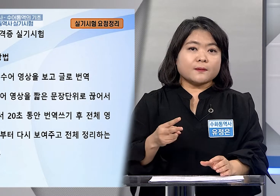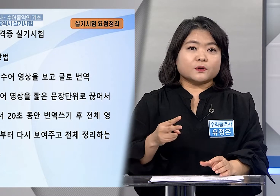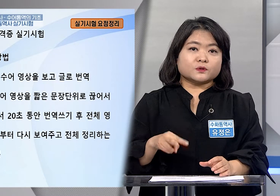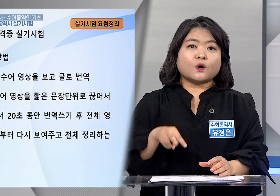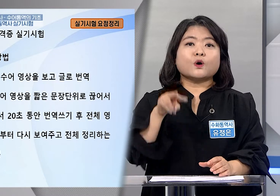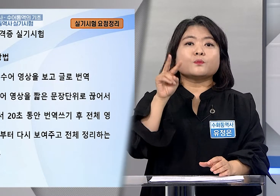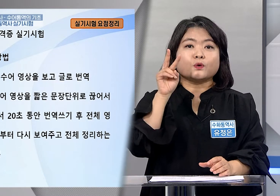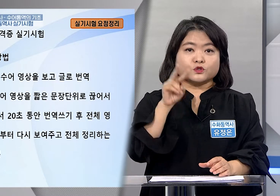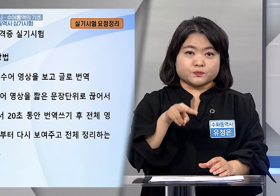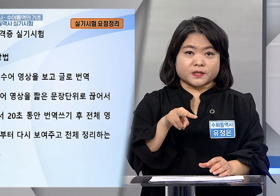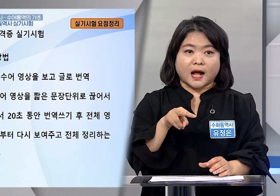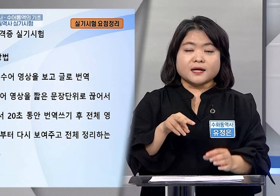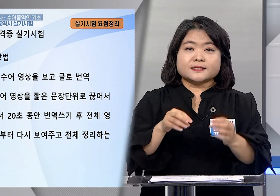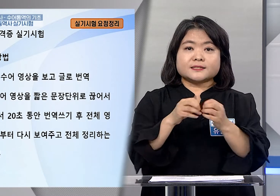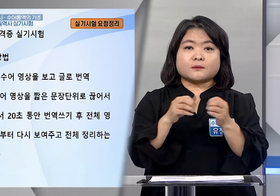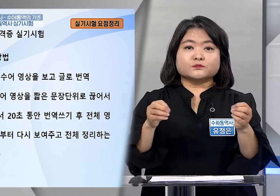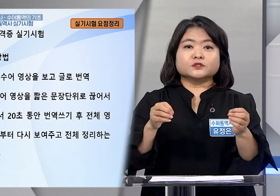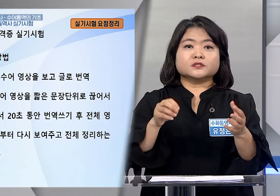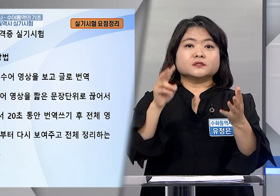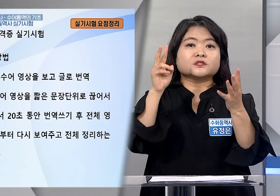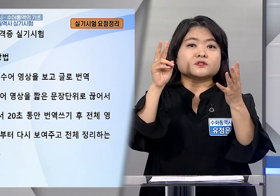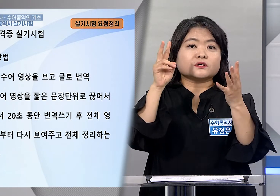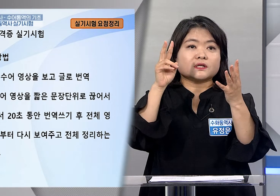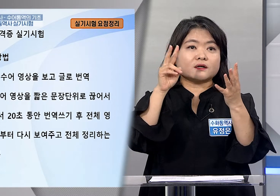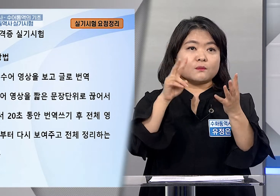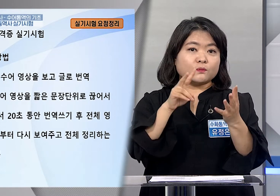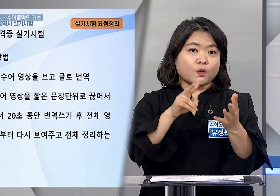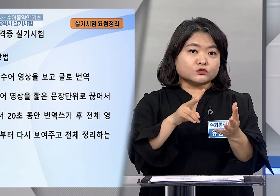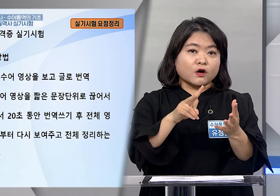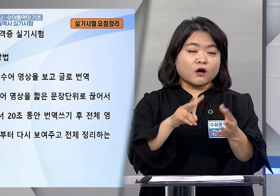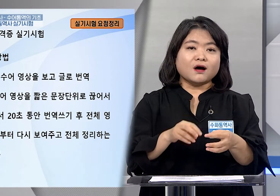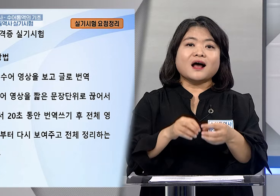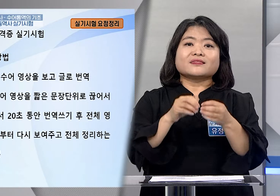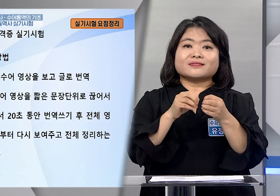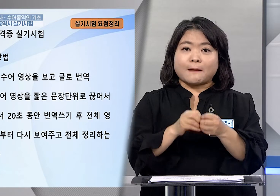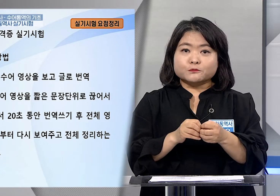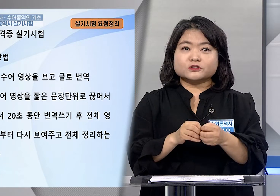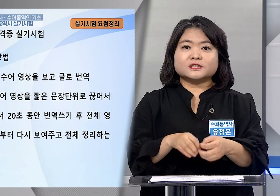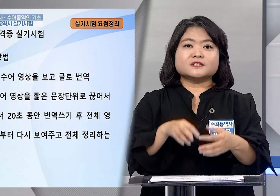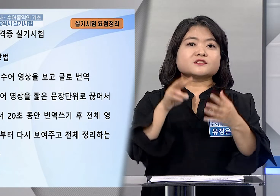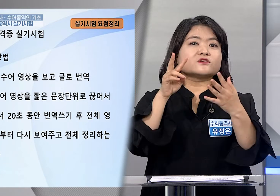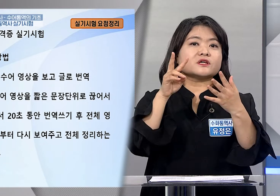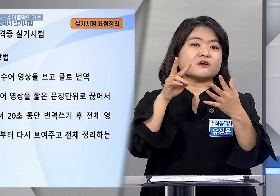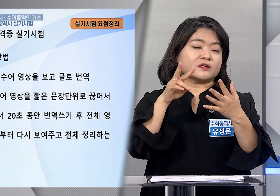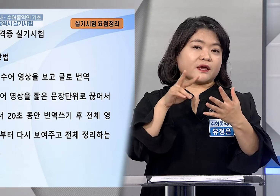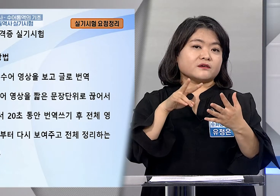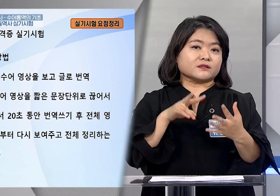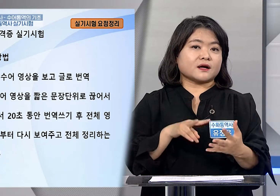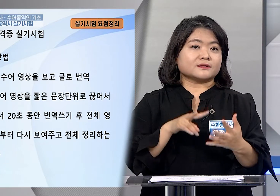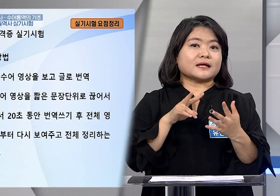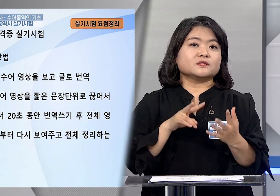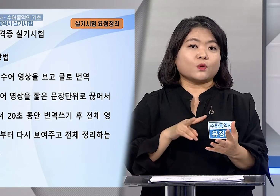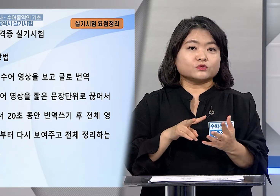번 더 보여줍니다. 장문을 전체 영상을 한번 보고요. 단문을 전체 10개의 영상을 다시